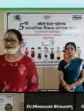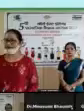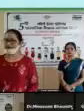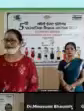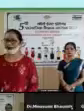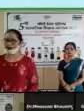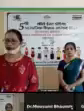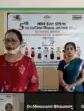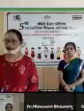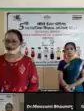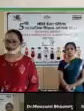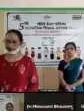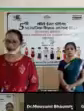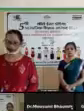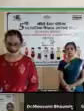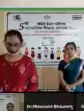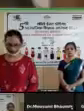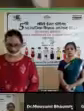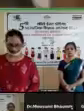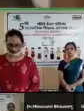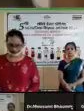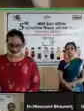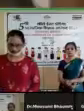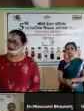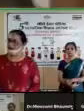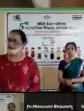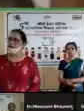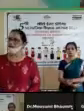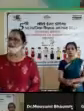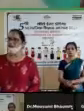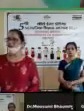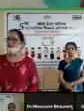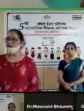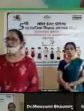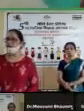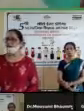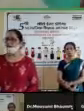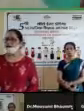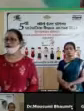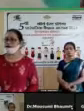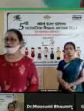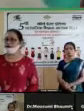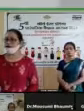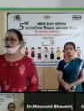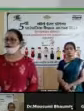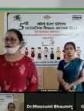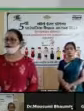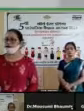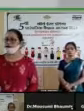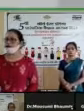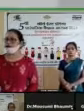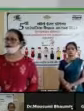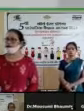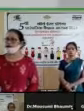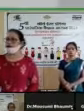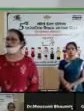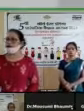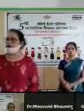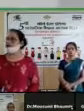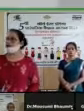लाभान्वित, कोविड मामलों का प्रभावी प्रबंधन एवं कोविड टीकाकरण केंद्र की स्थापना, विधानसभा